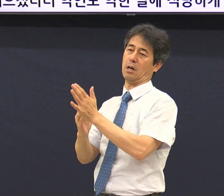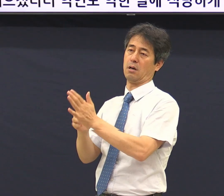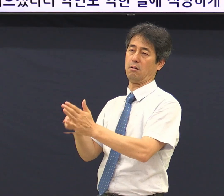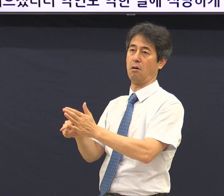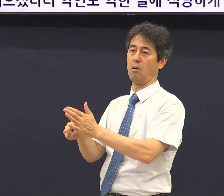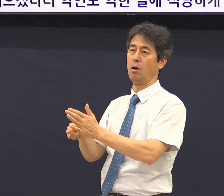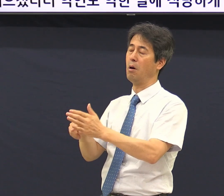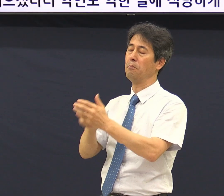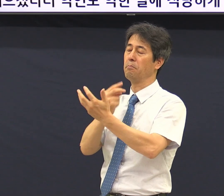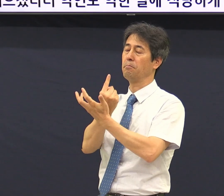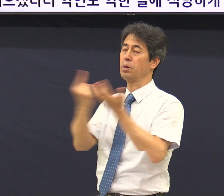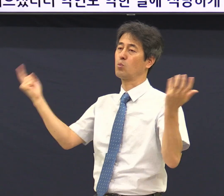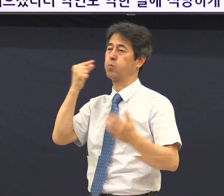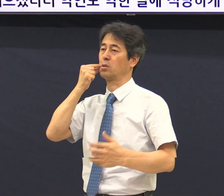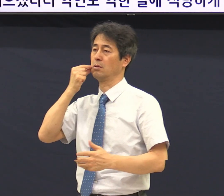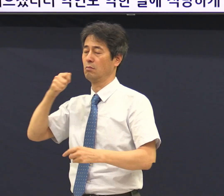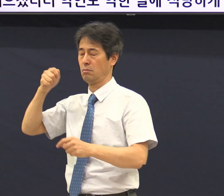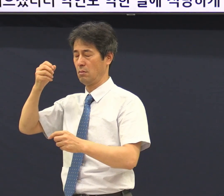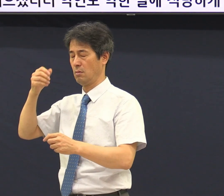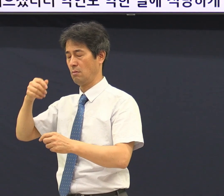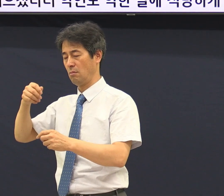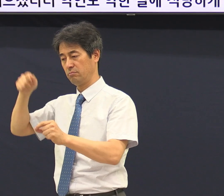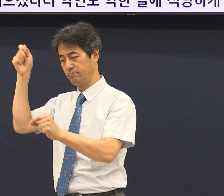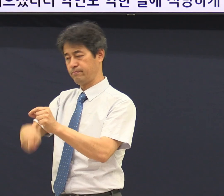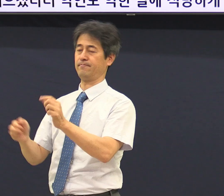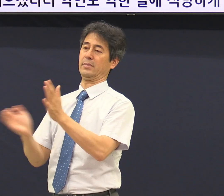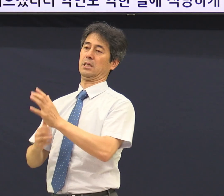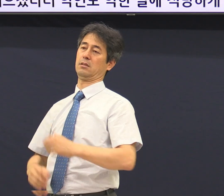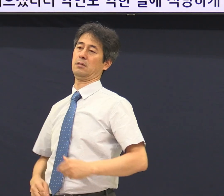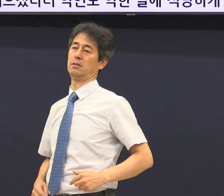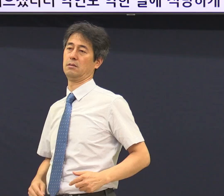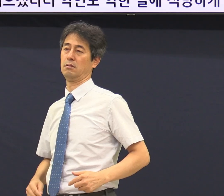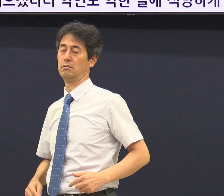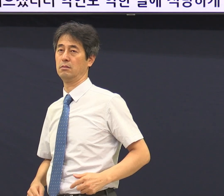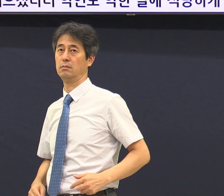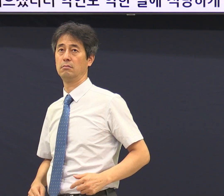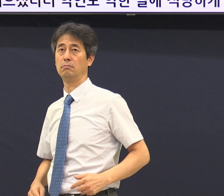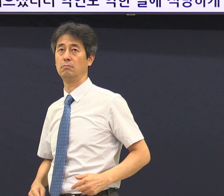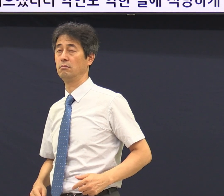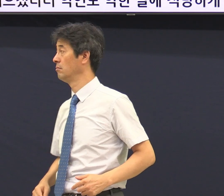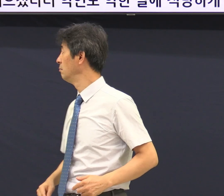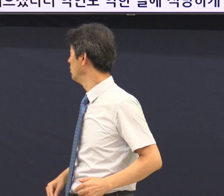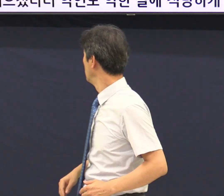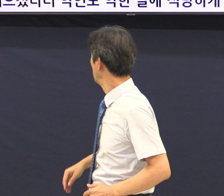하나님께서 적당하게 만드셨다라는 것은 하나님의 섭리 가운데 우리가 벗어날 수 없다라는 것이죠.